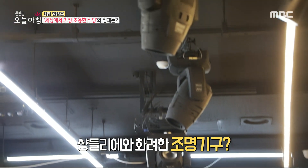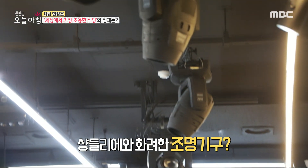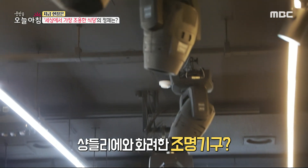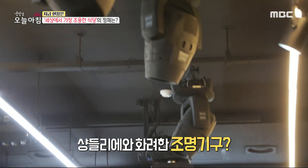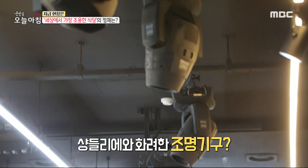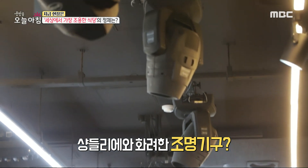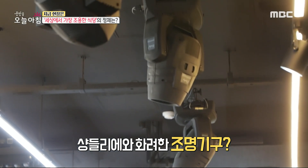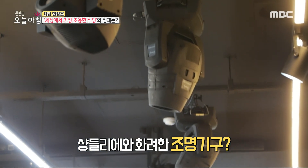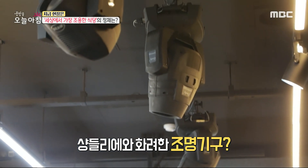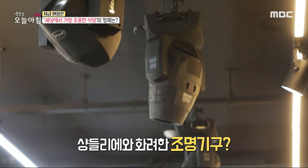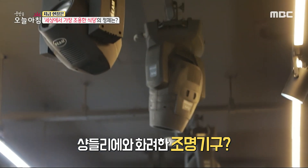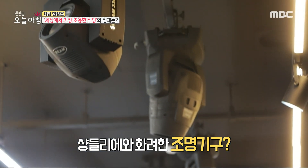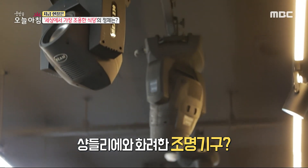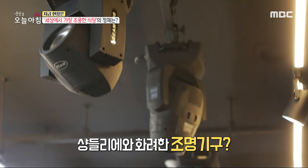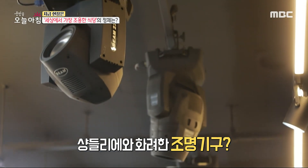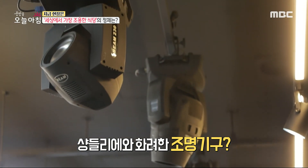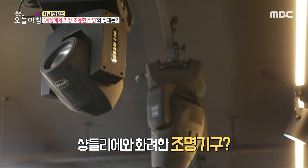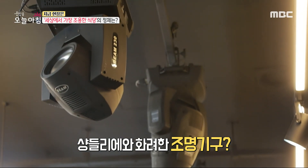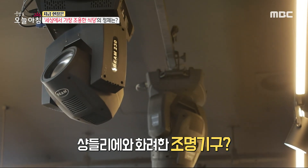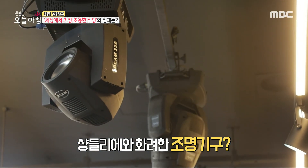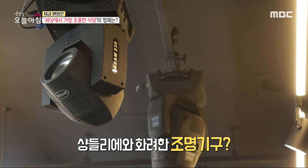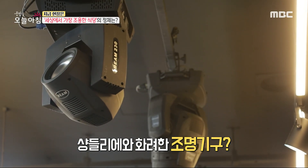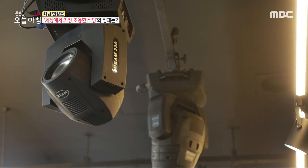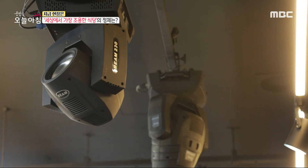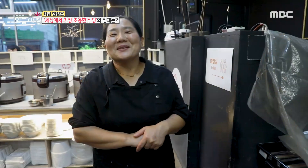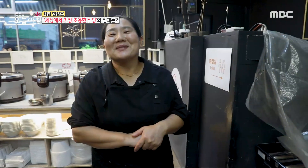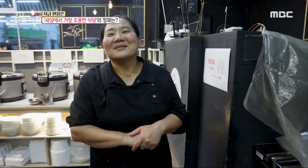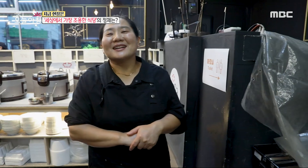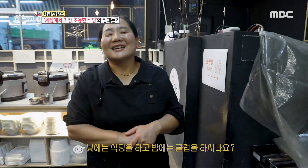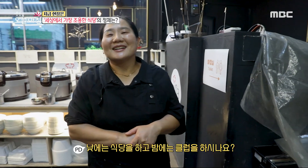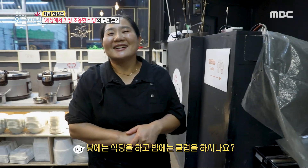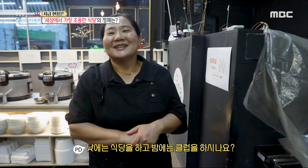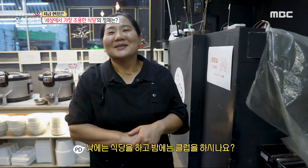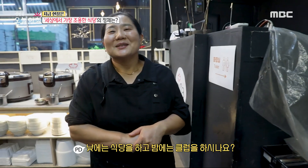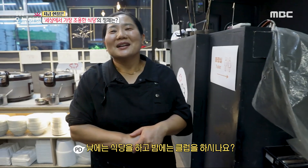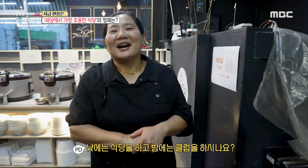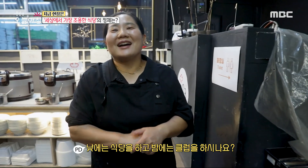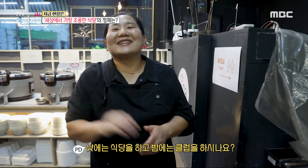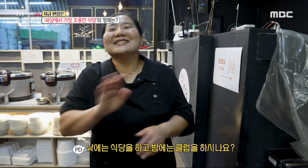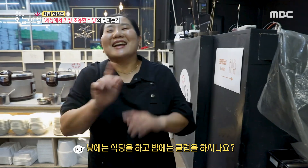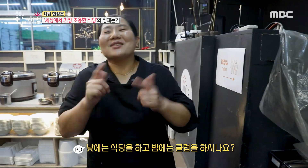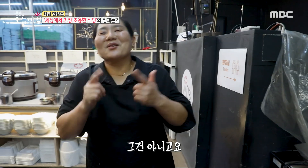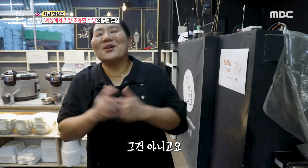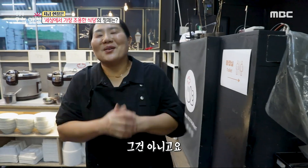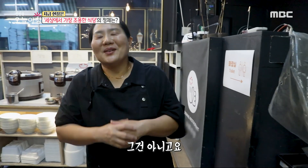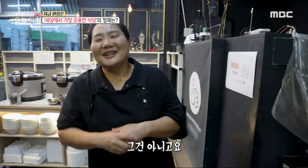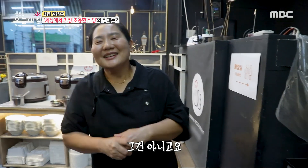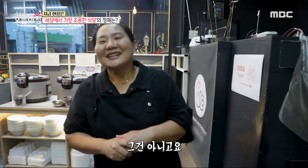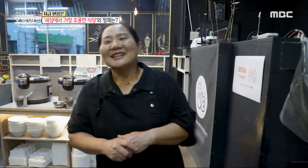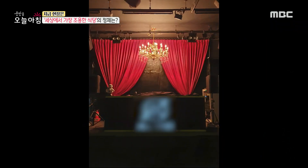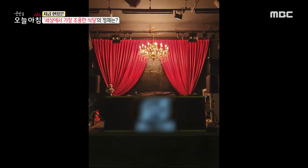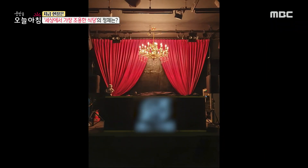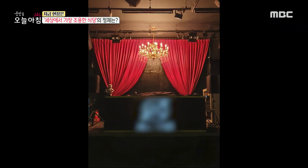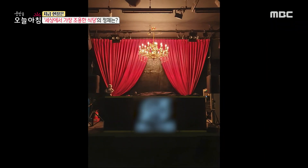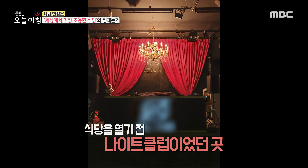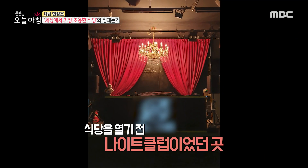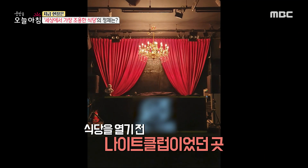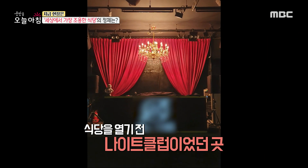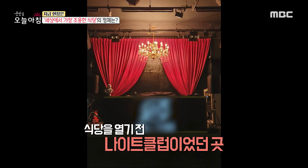있는데요. 바로 화려한 샹드리에와 조명기구가 단선돼. 나중에 식당 가면 뭐 클럽을 하시나요? 아, 그건 아니고. 실은 여기가 예전에